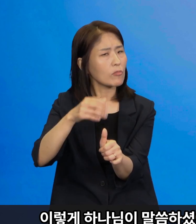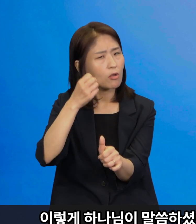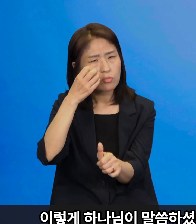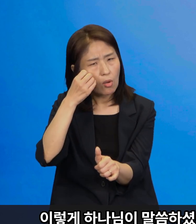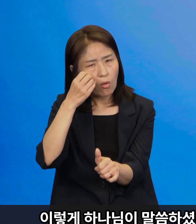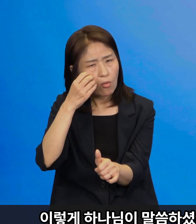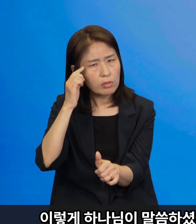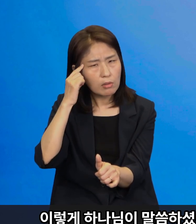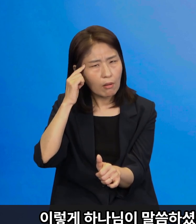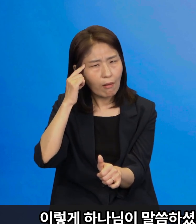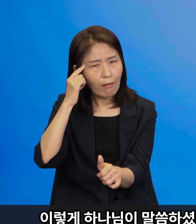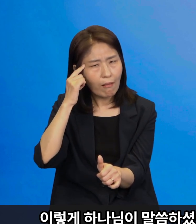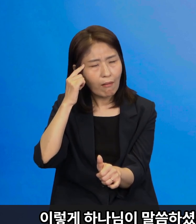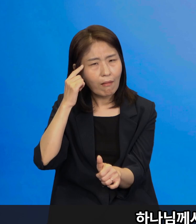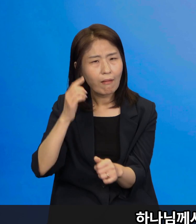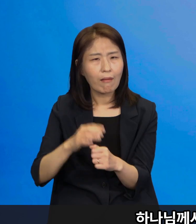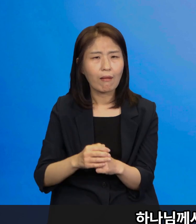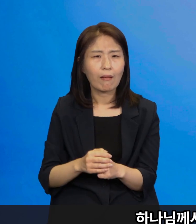않습니까?